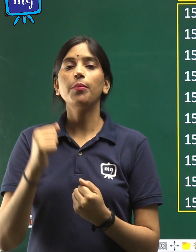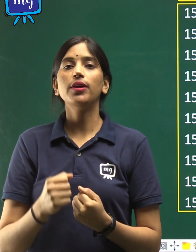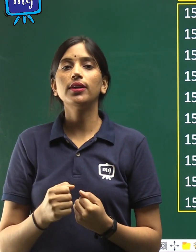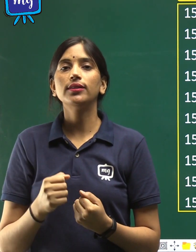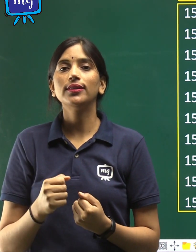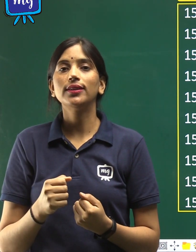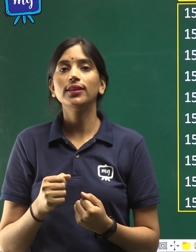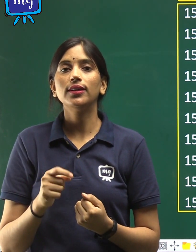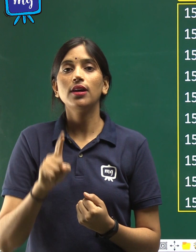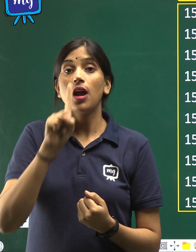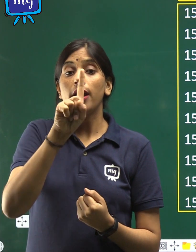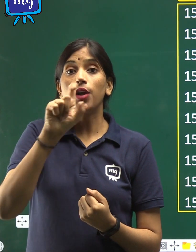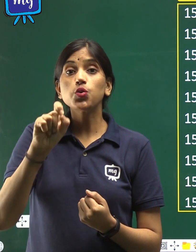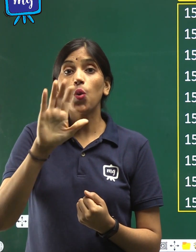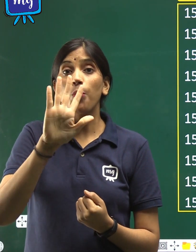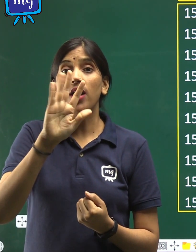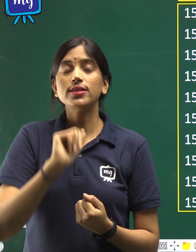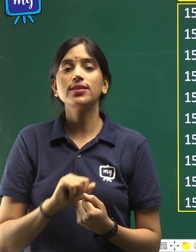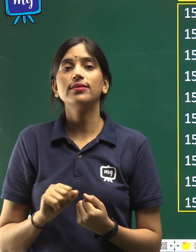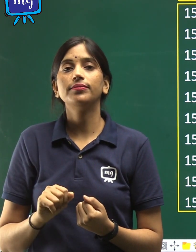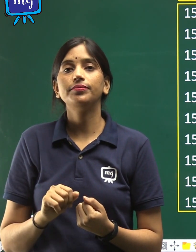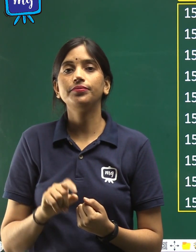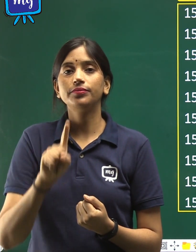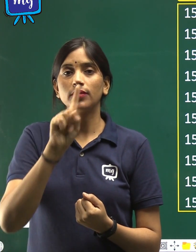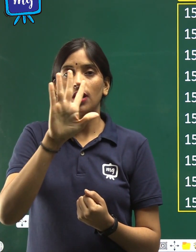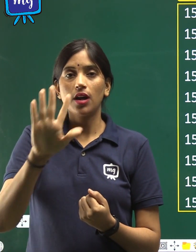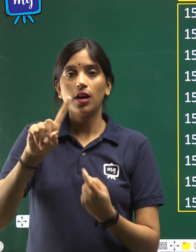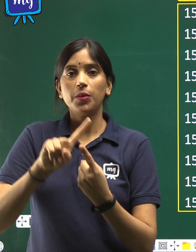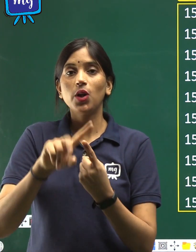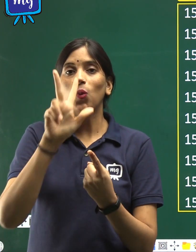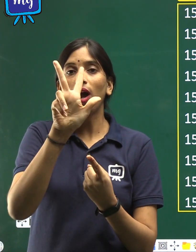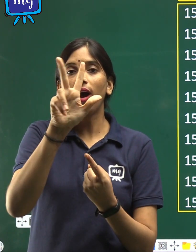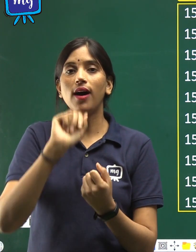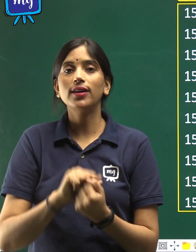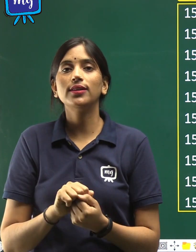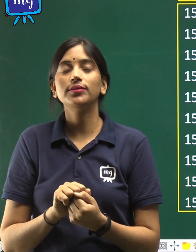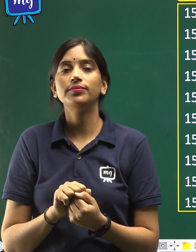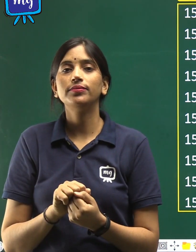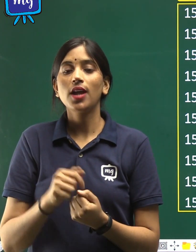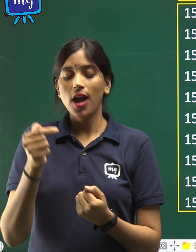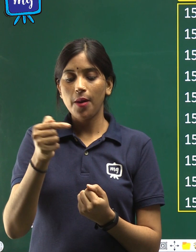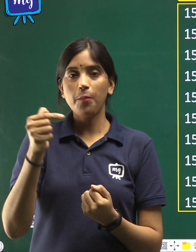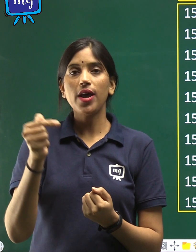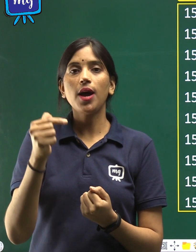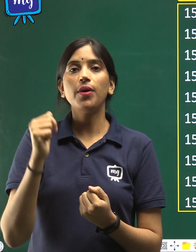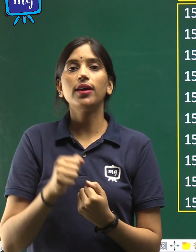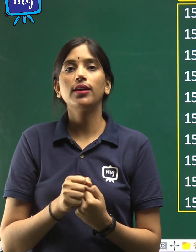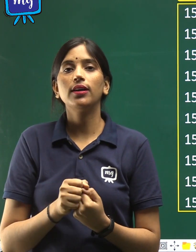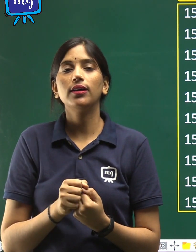बराबर 105। 15 गुणा 8